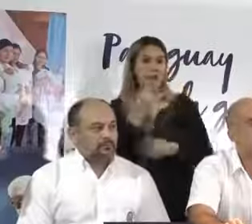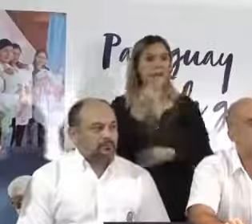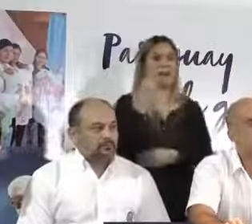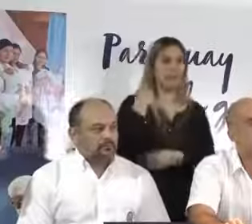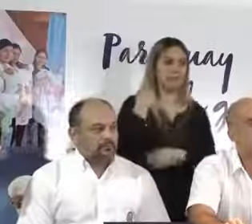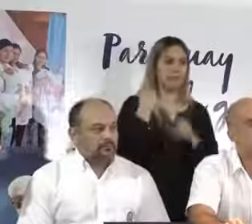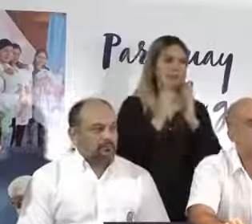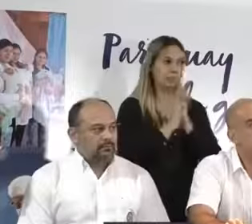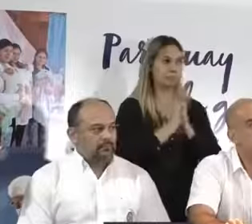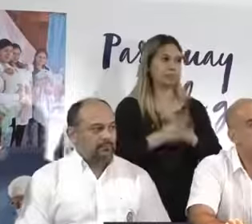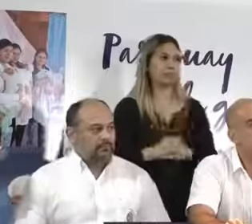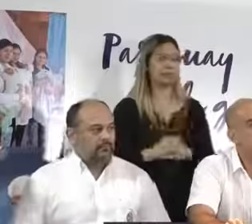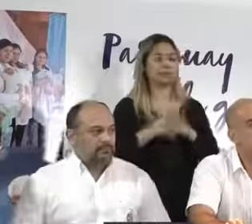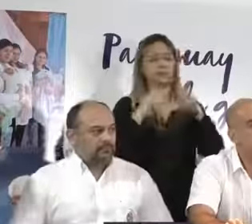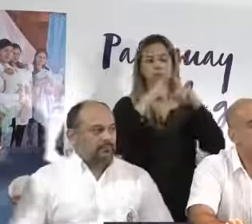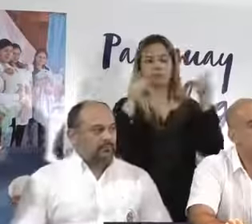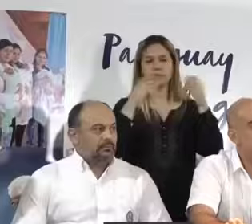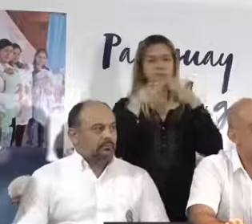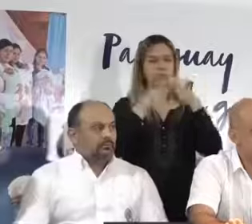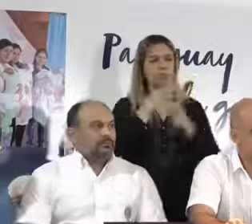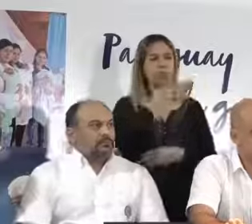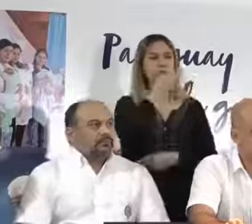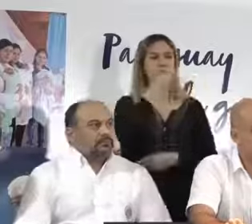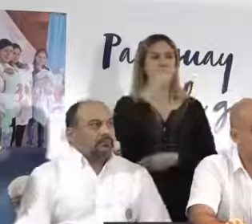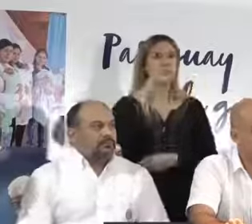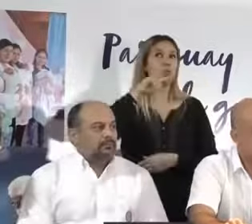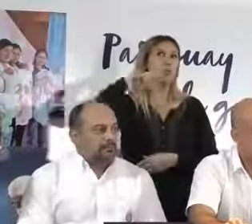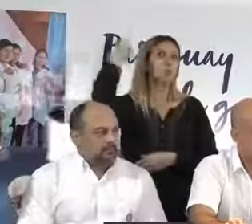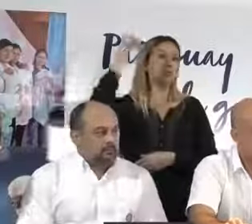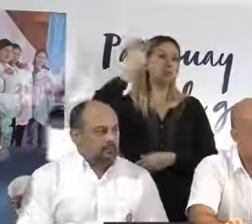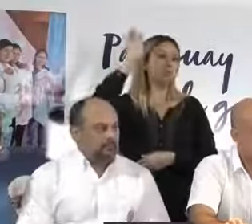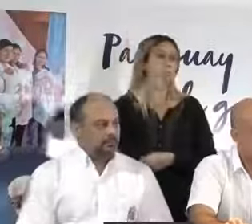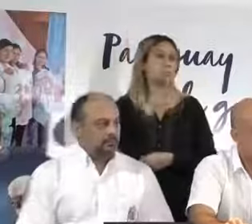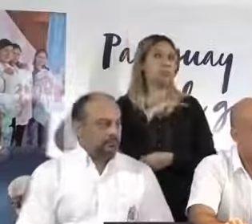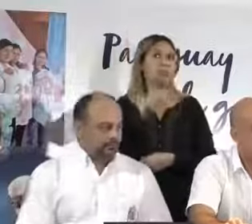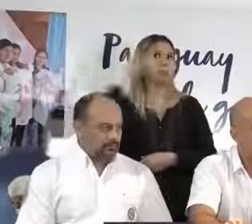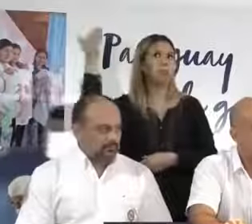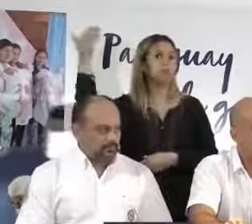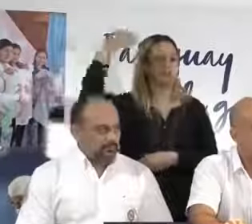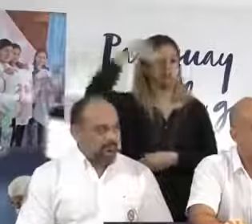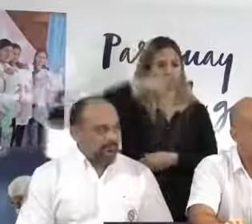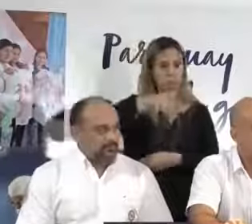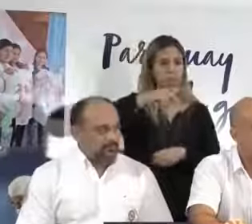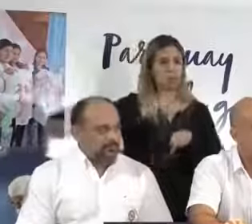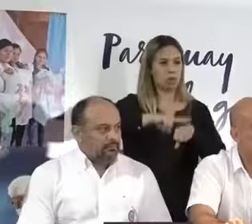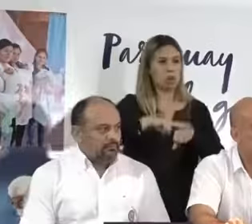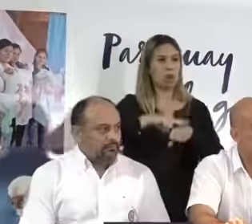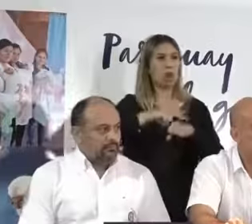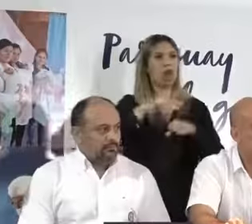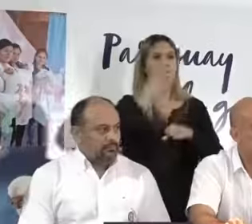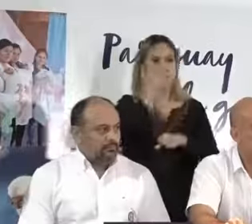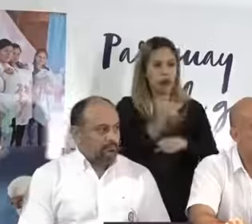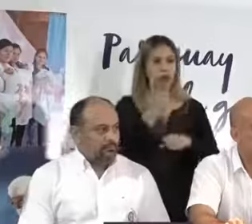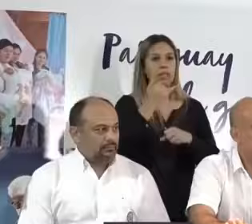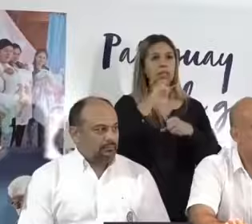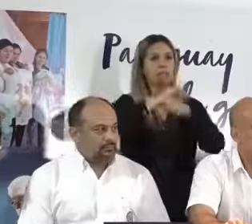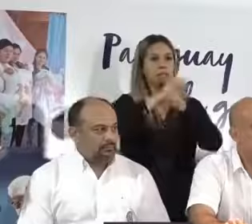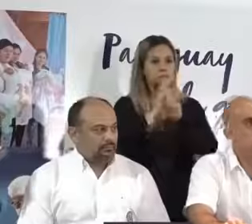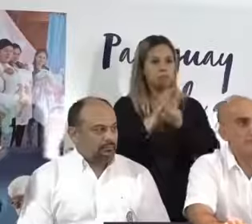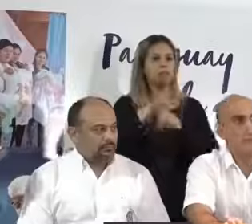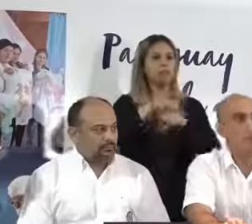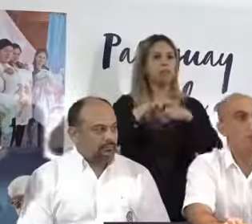consulta, ministro. En el caso de que un extranjero ingrese al país y dé positivo al examen de coronavirus, ¿qué medidas se tomarán desde el